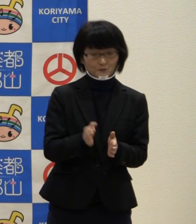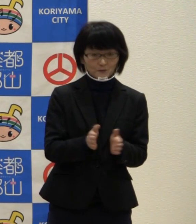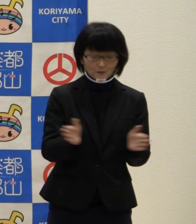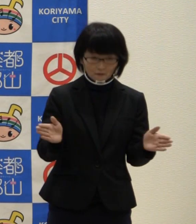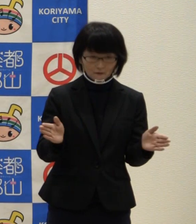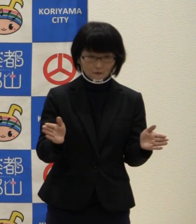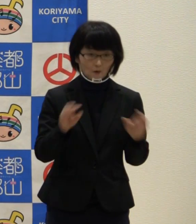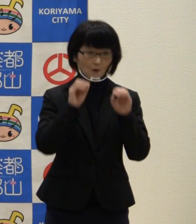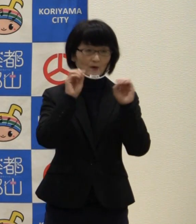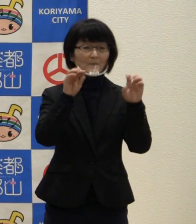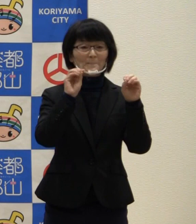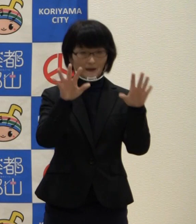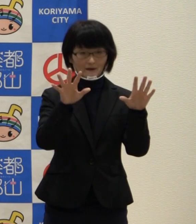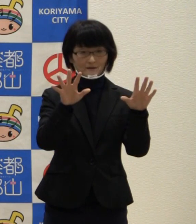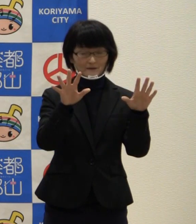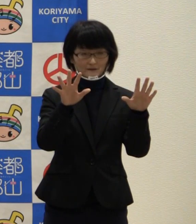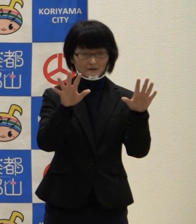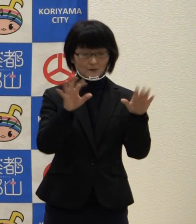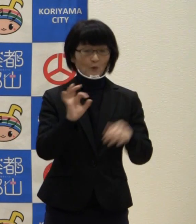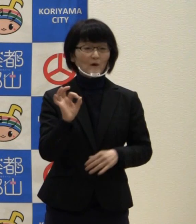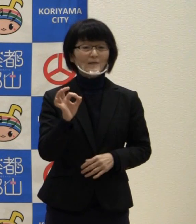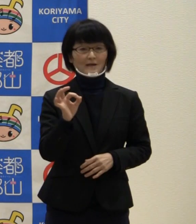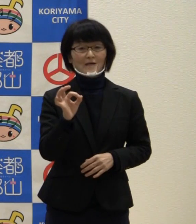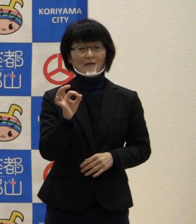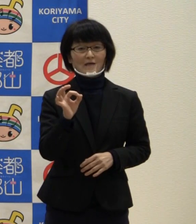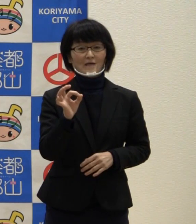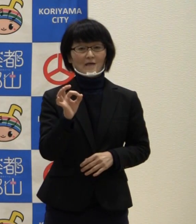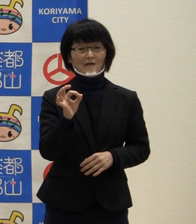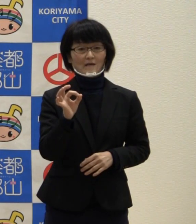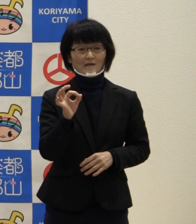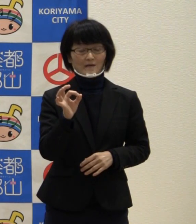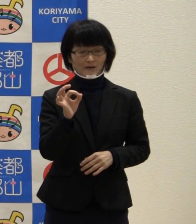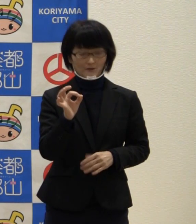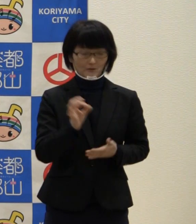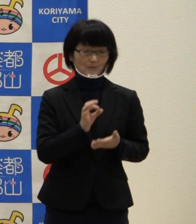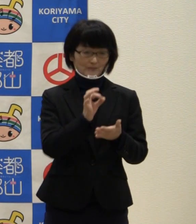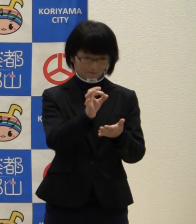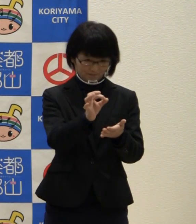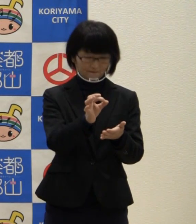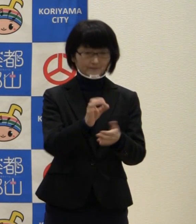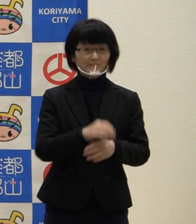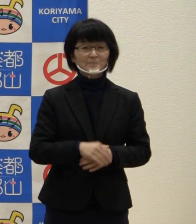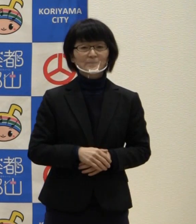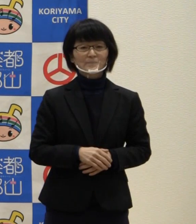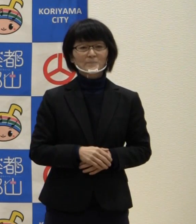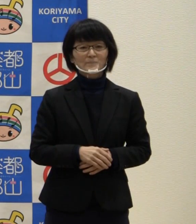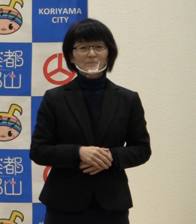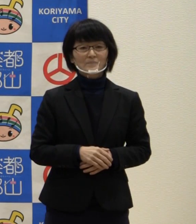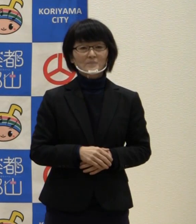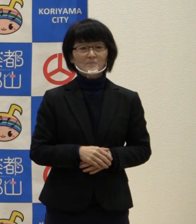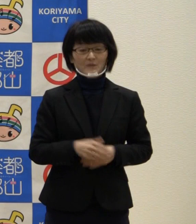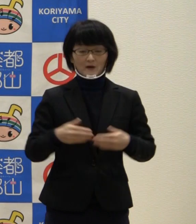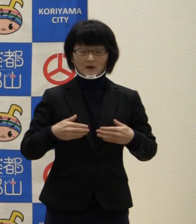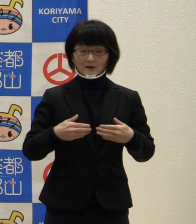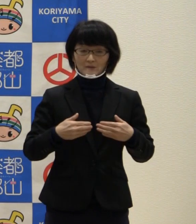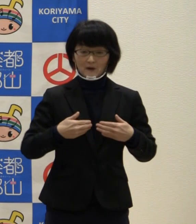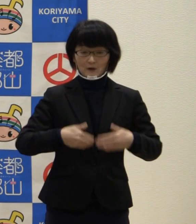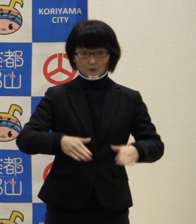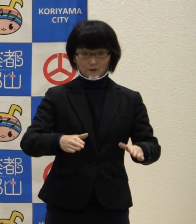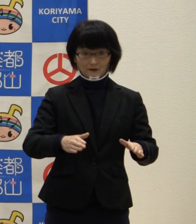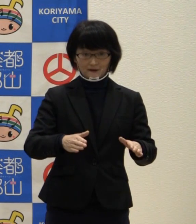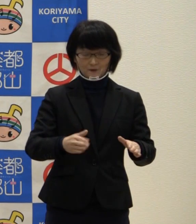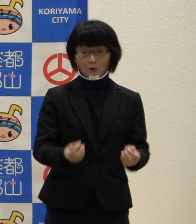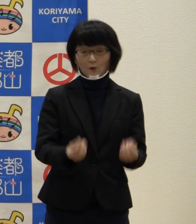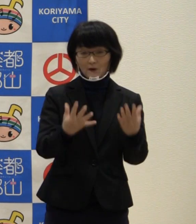ペーン等の費用を支援するものでございます。3つ目、出産お祝いとして浅香